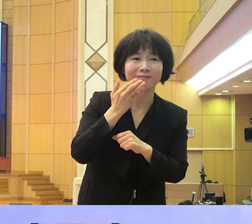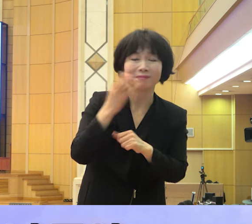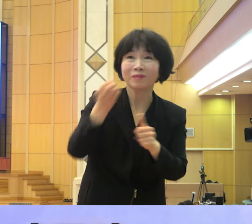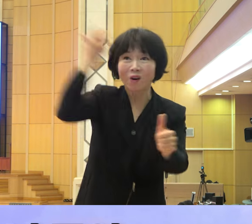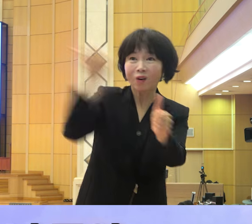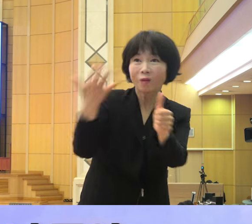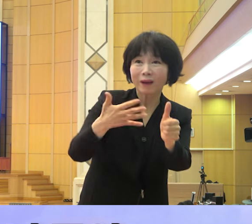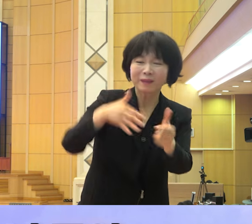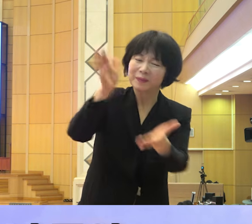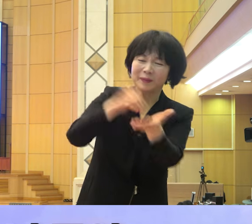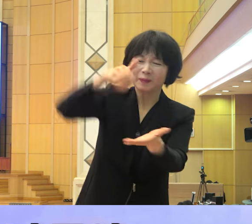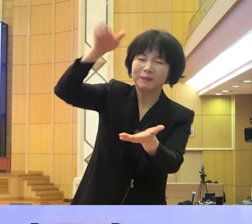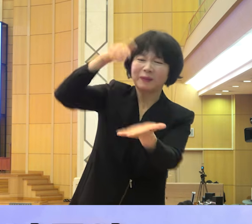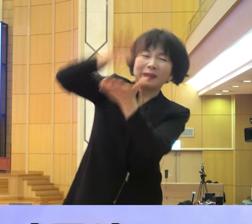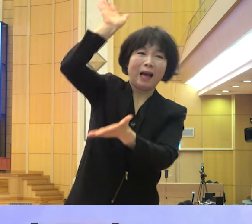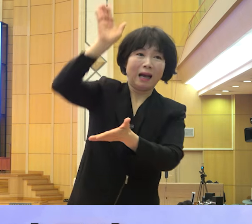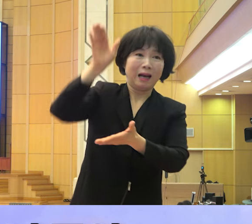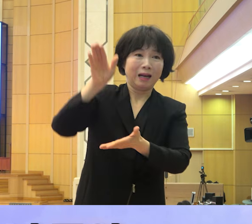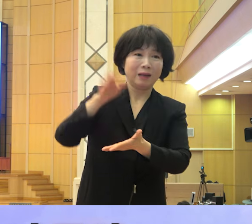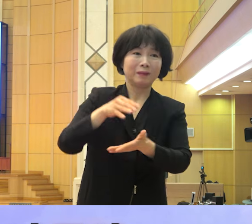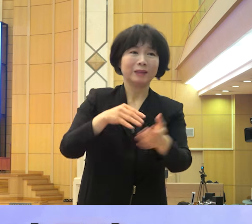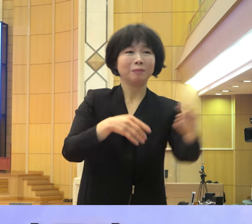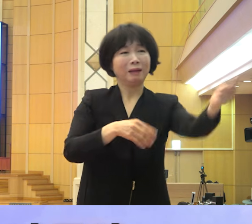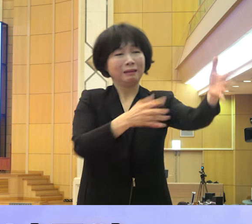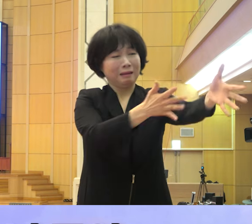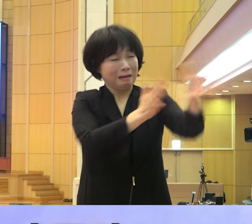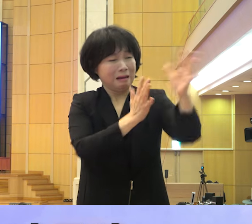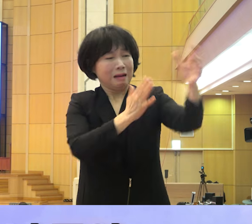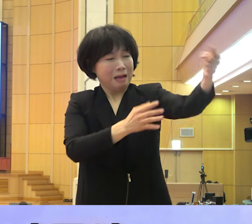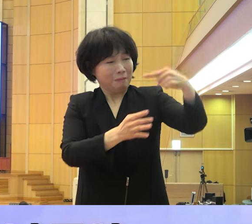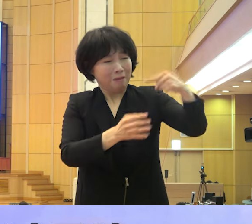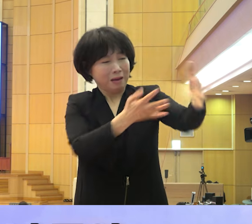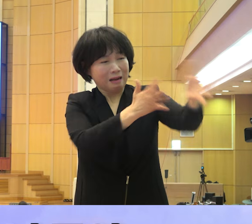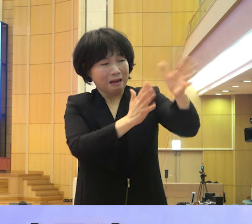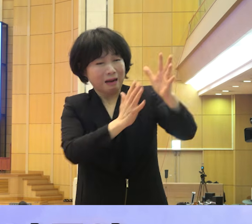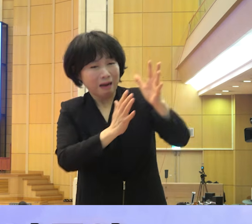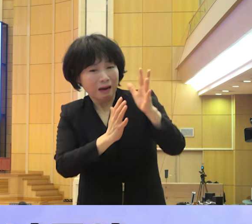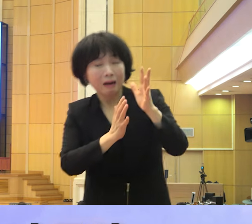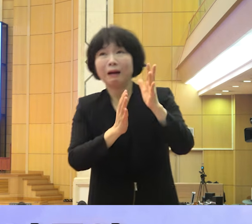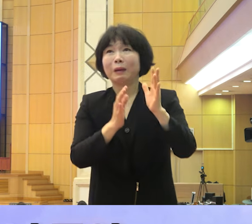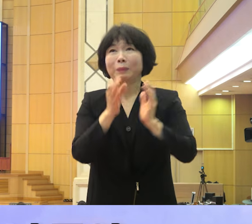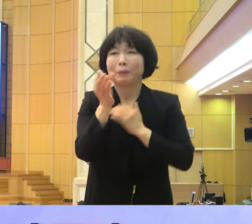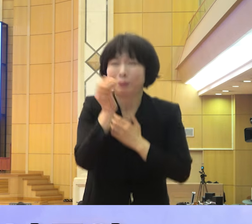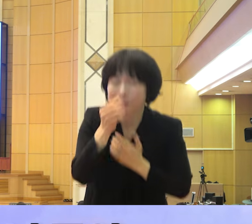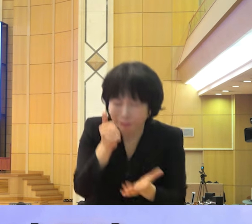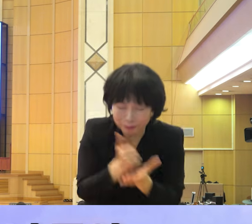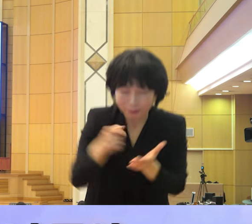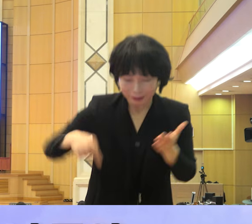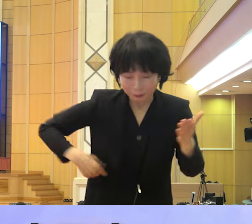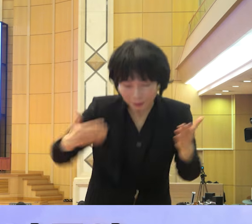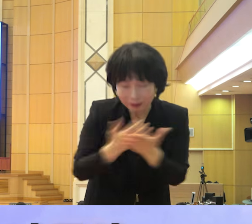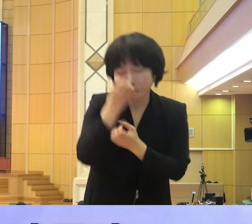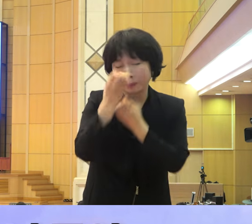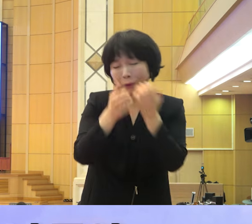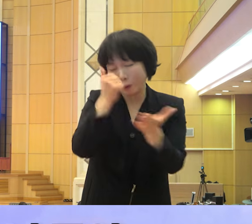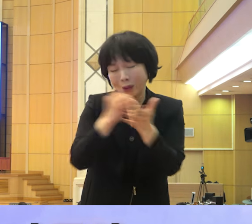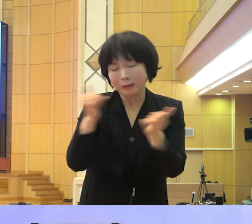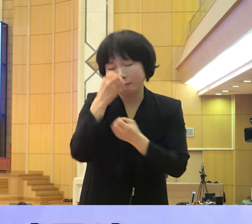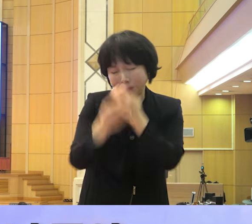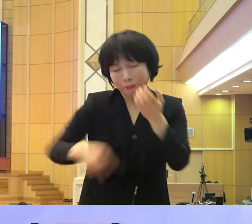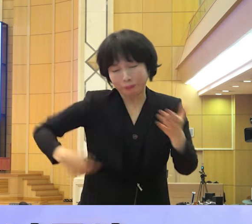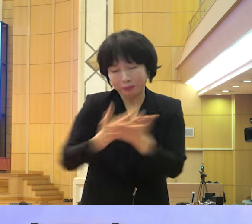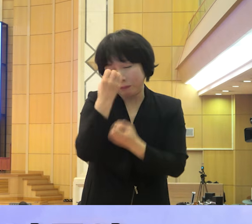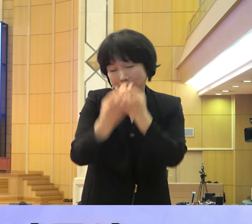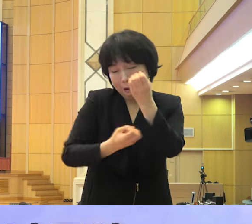몰라. 또 두 번째 사람이 확 눈물을 흘리면서 나는 죄인이라고 자백하면서 세례를 받았는데